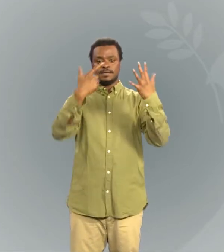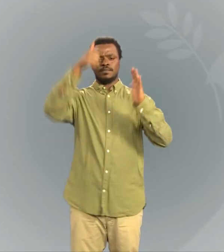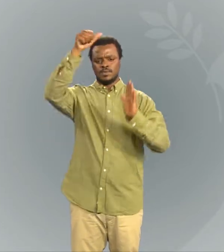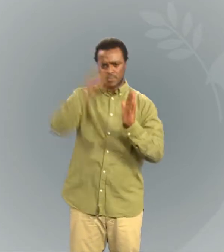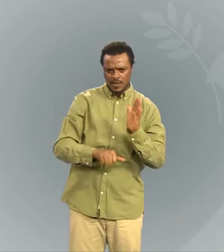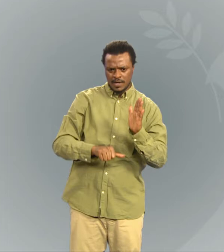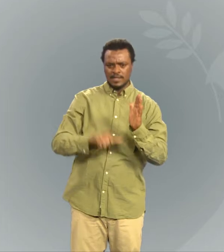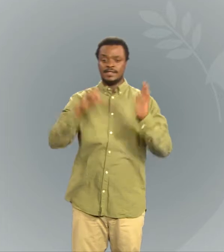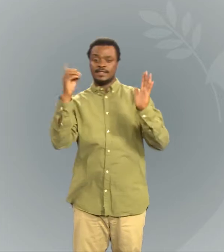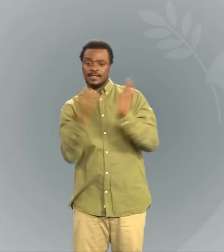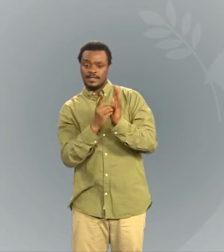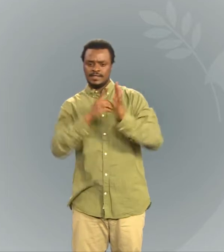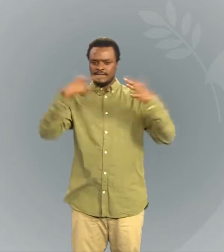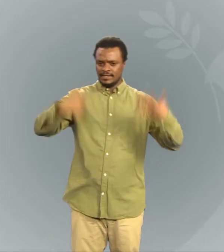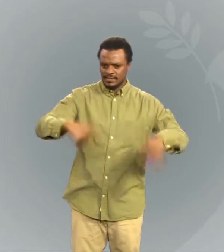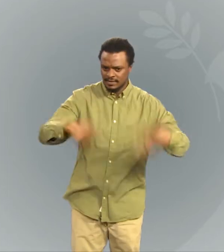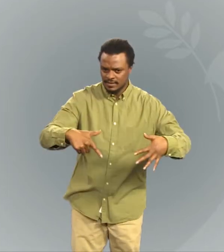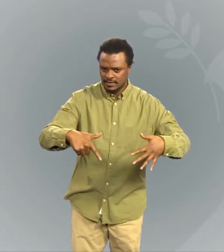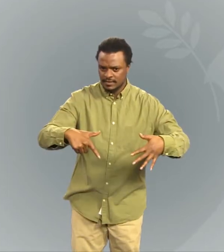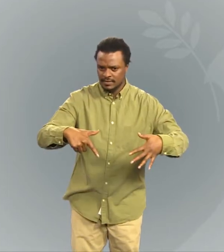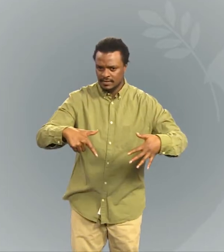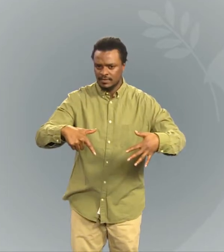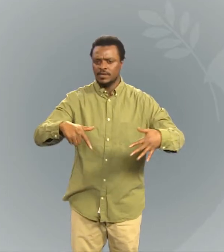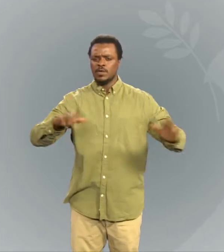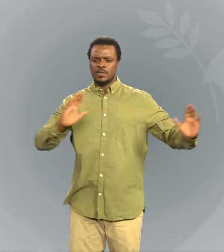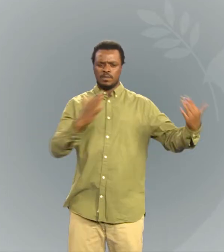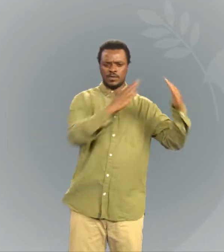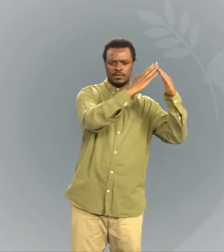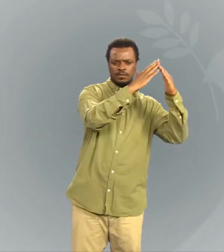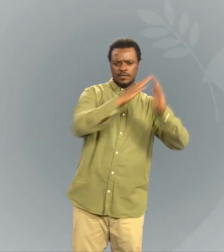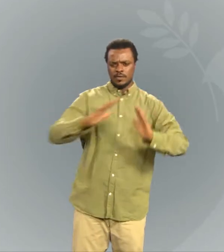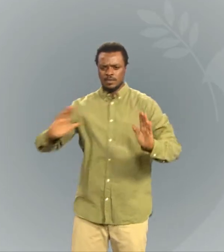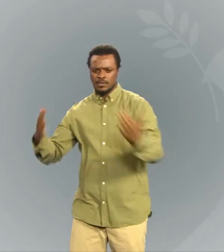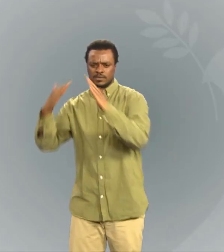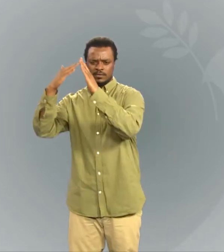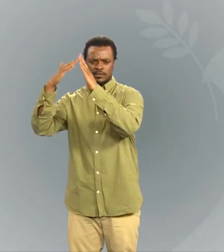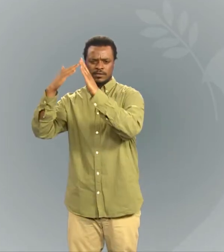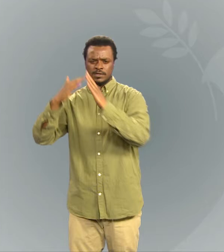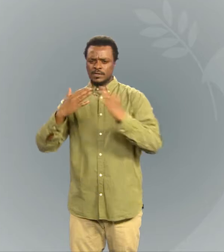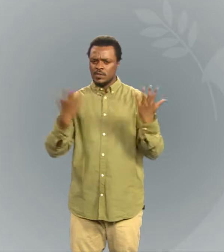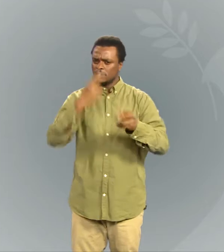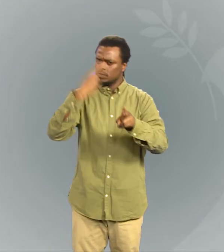Le 7e mois, le 17e jour du mois, le bateau se pose sur les montagnes de